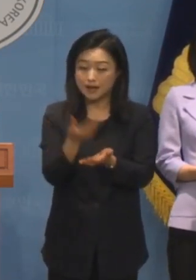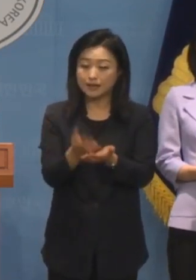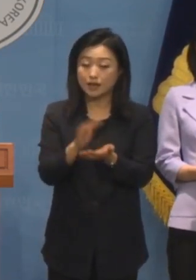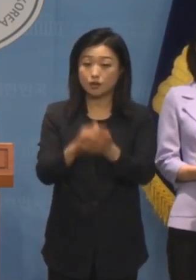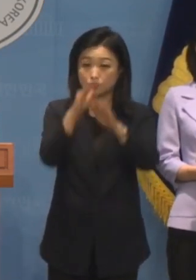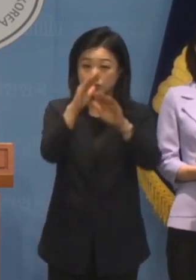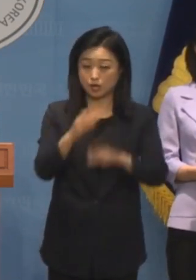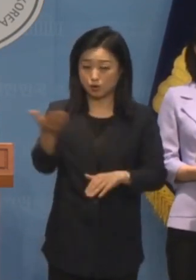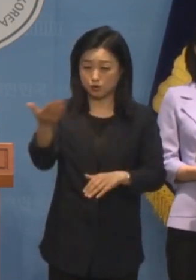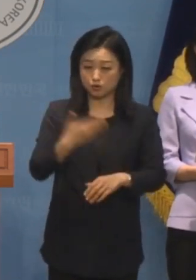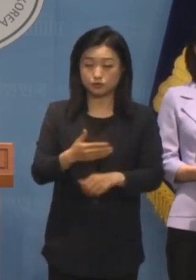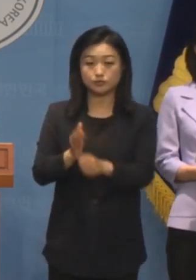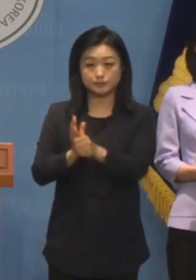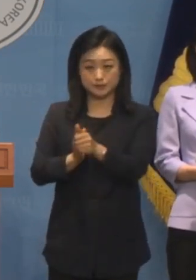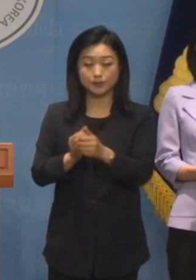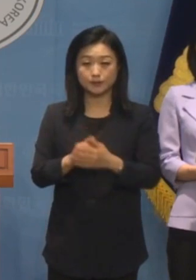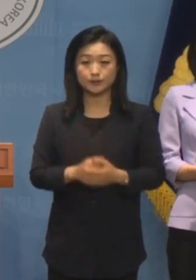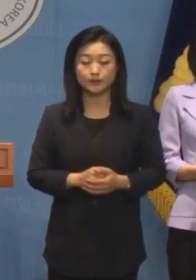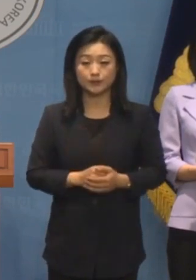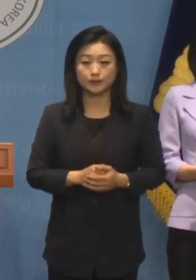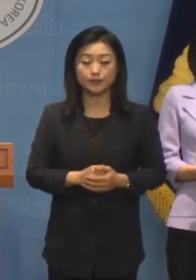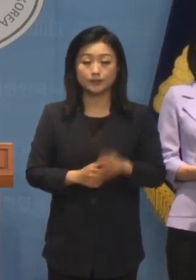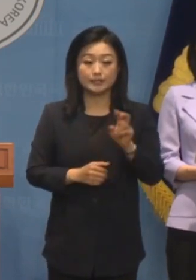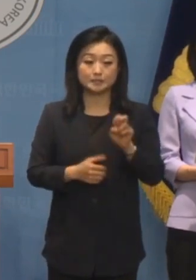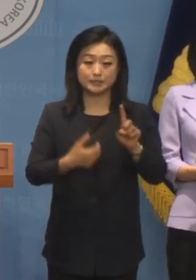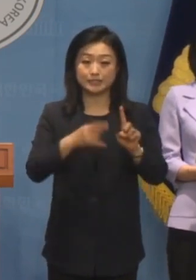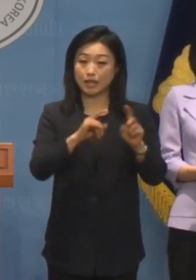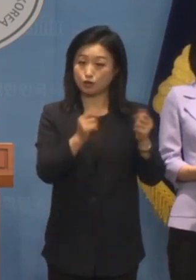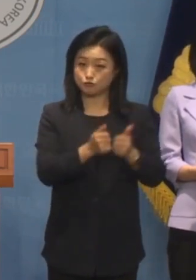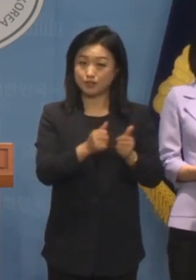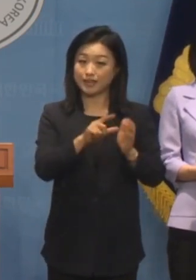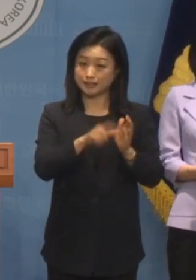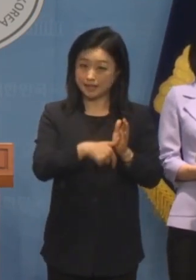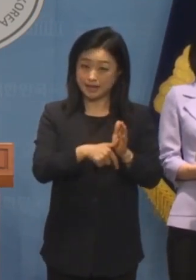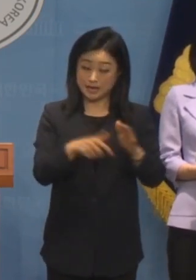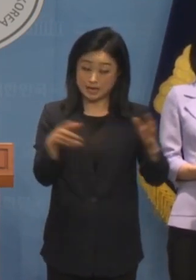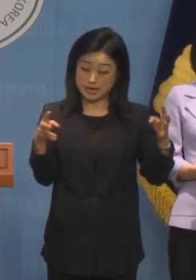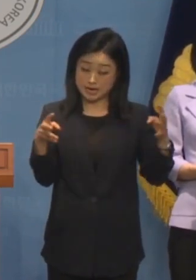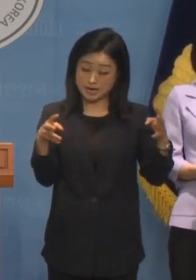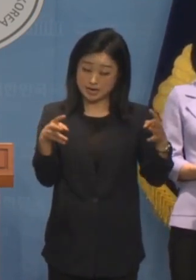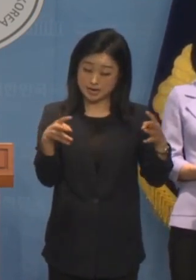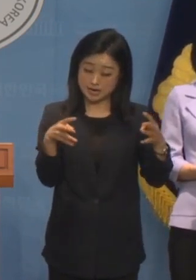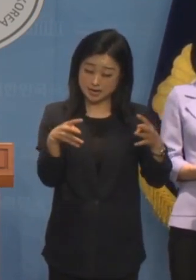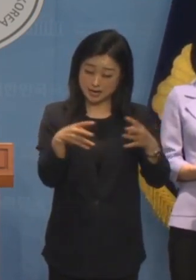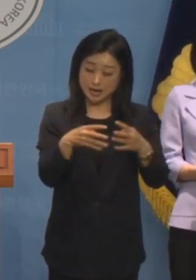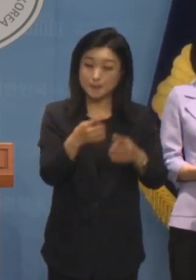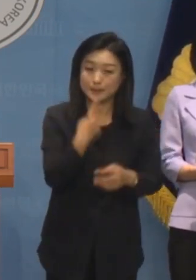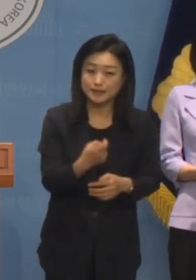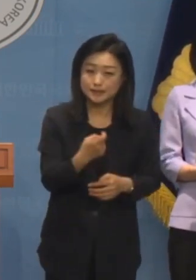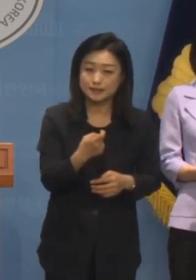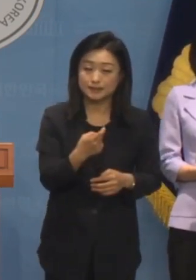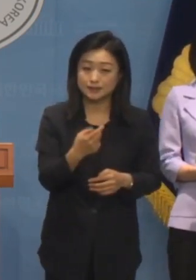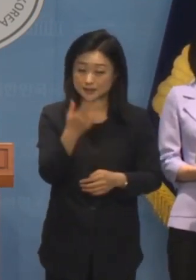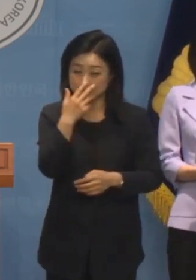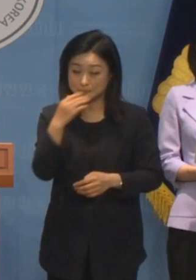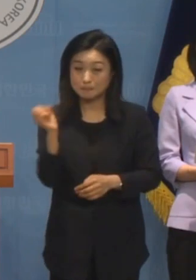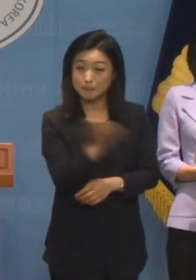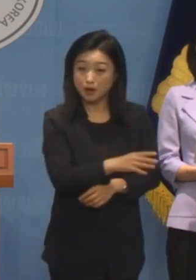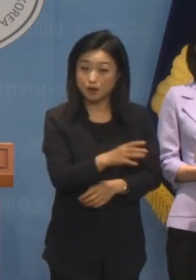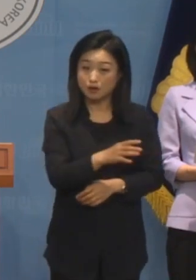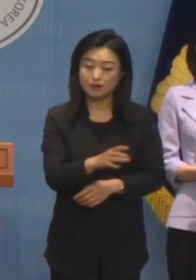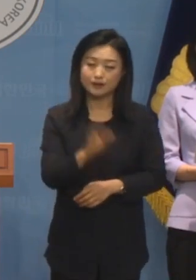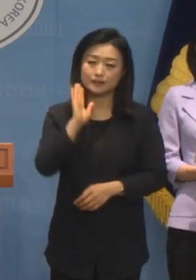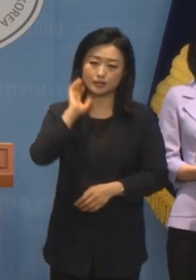개혁안부터 제출하십시오. 21대 국회에서 타결 직전까지 갔던 연금개혁안을 걷어찬 것은